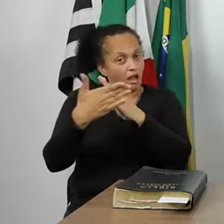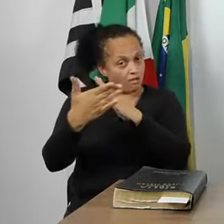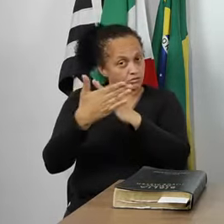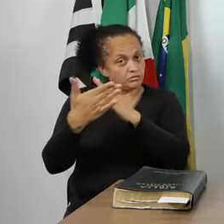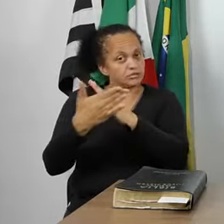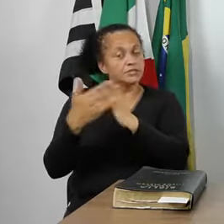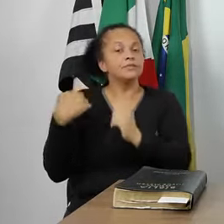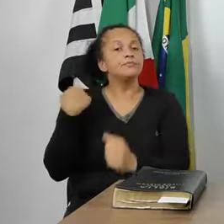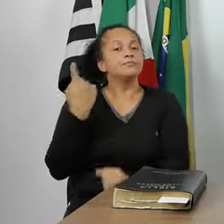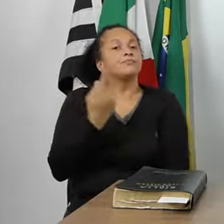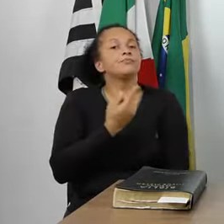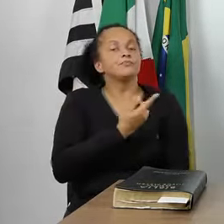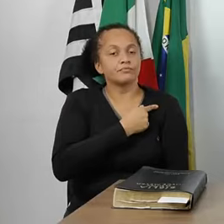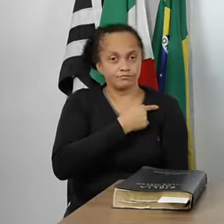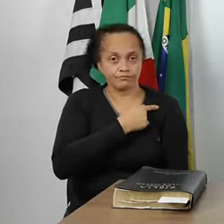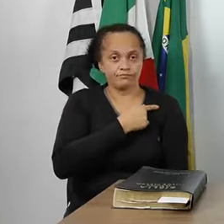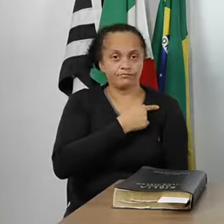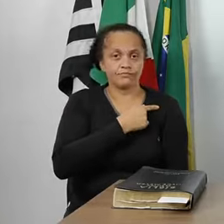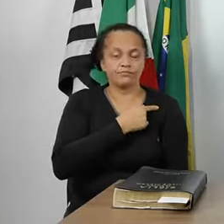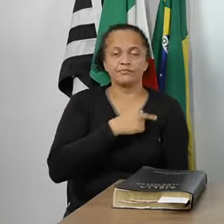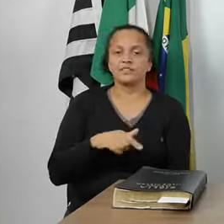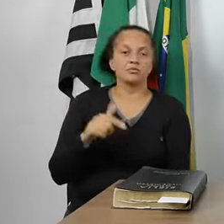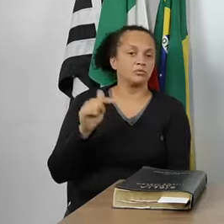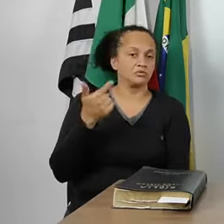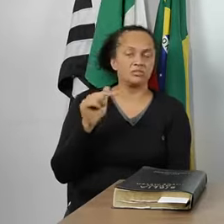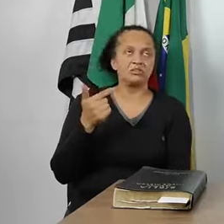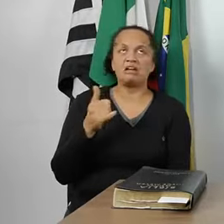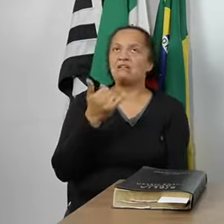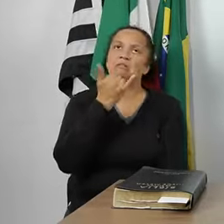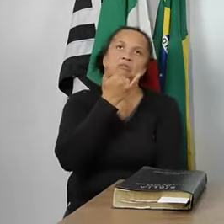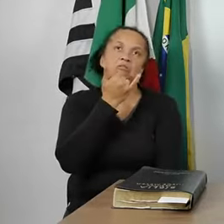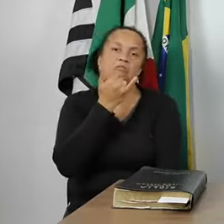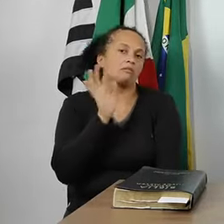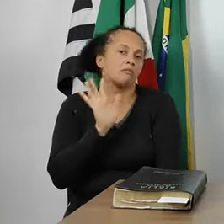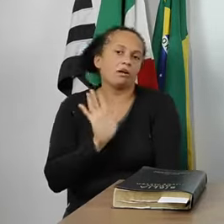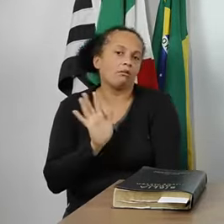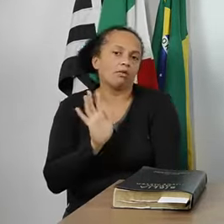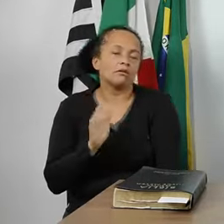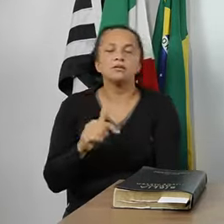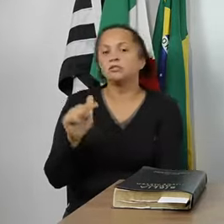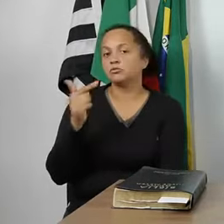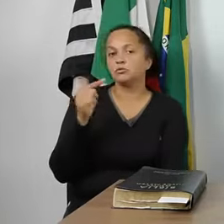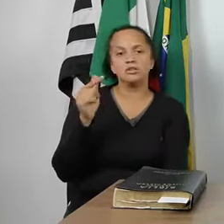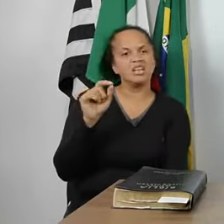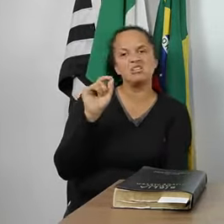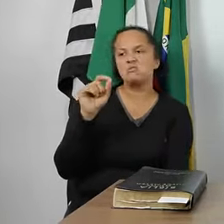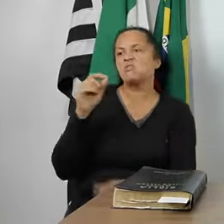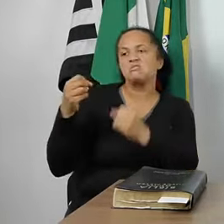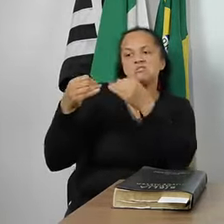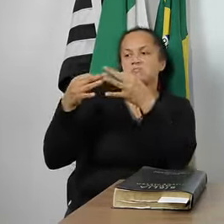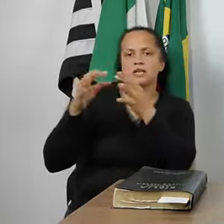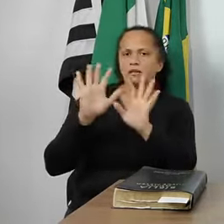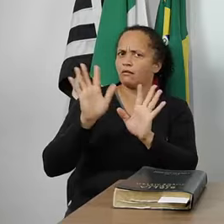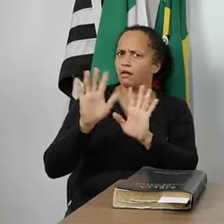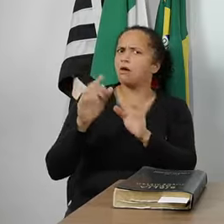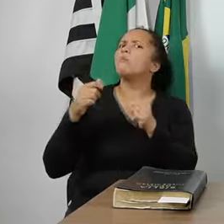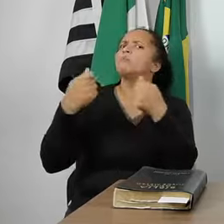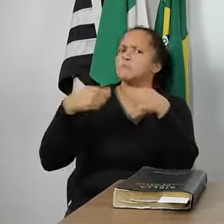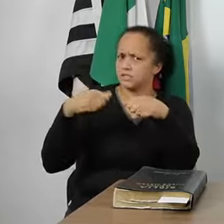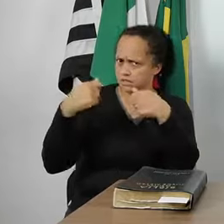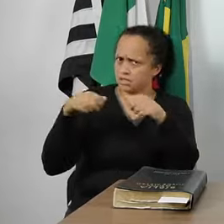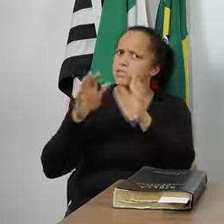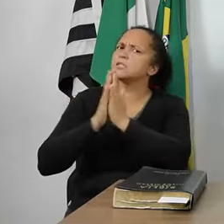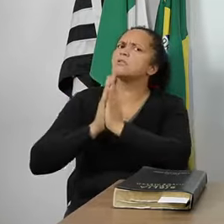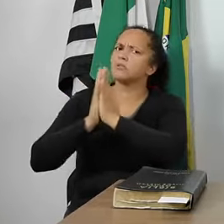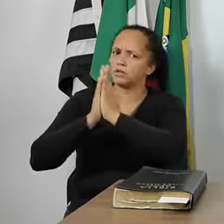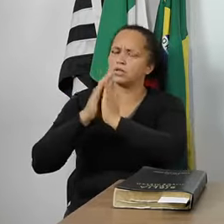Então, nós não temos desculpa, não há justificativa para uma vida sem oração. Então,